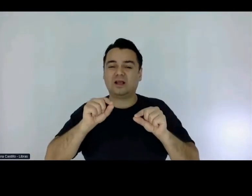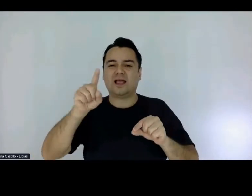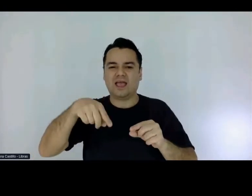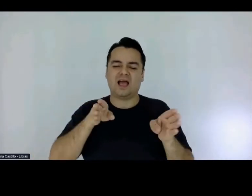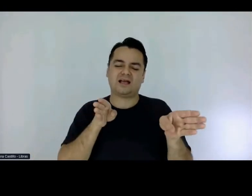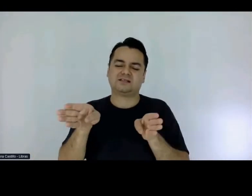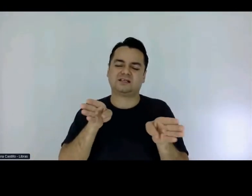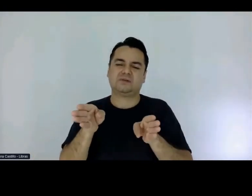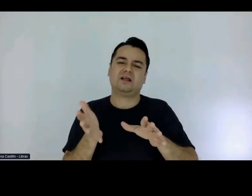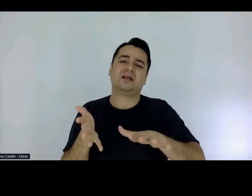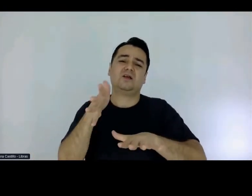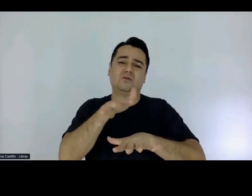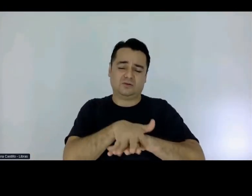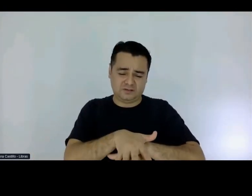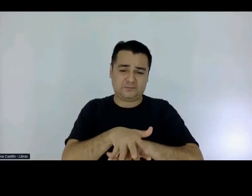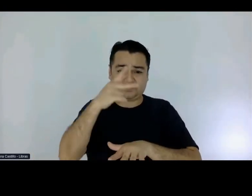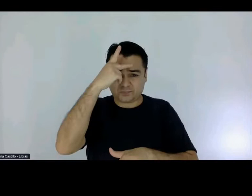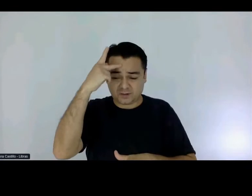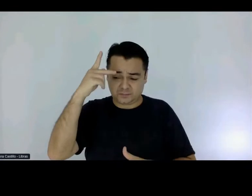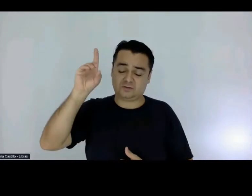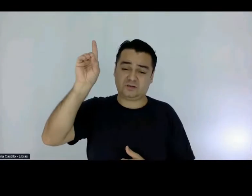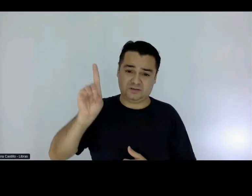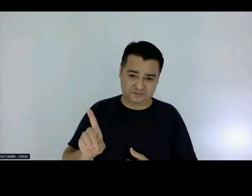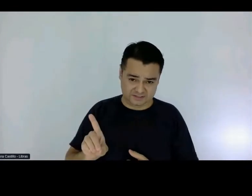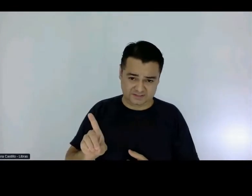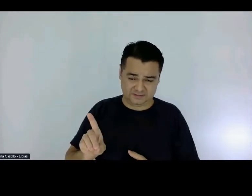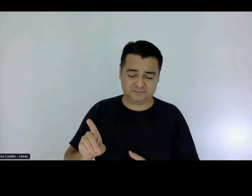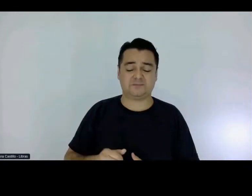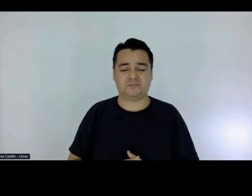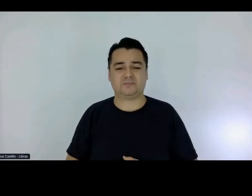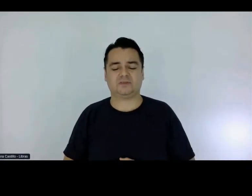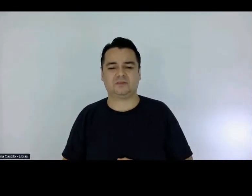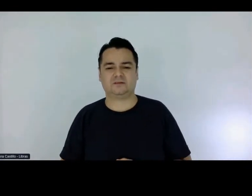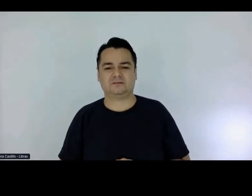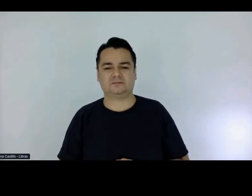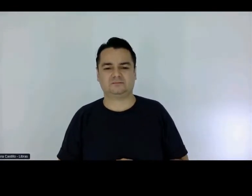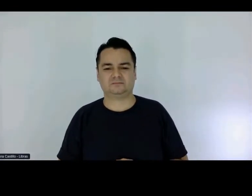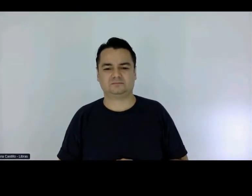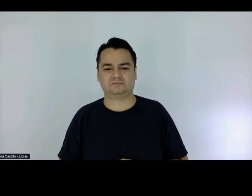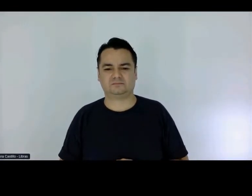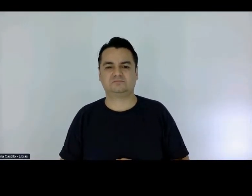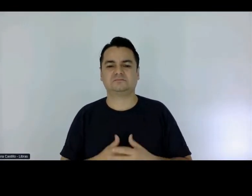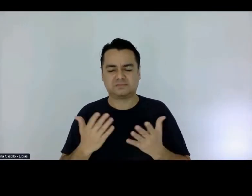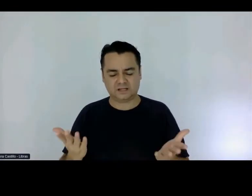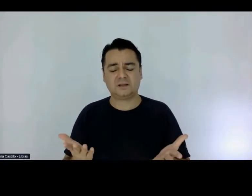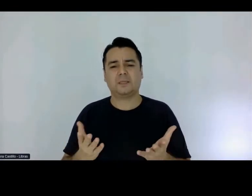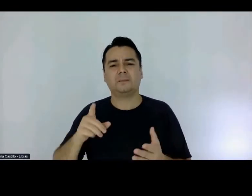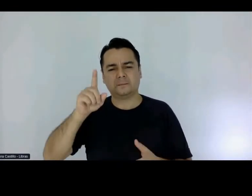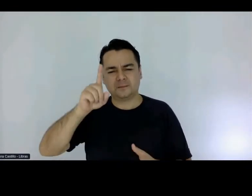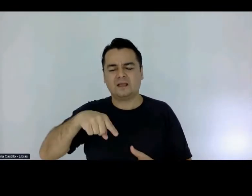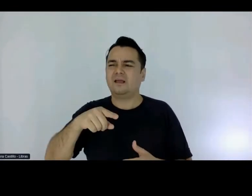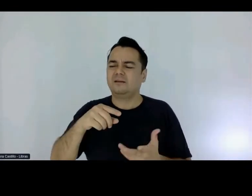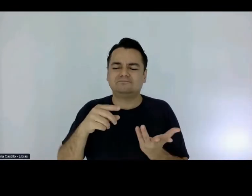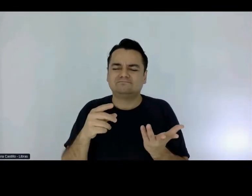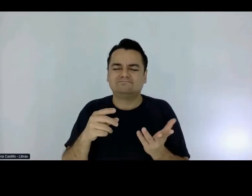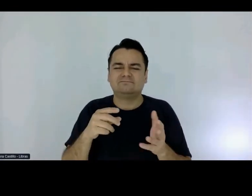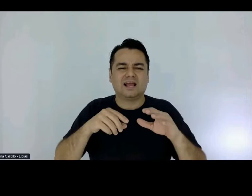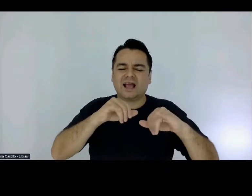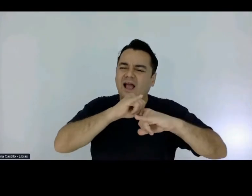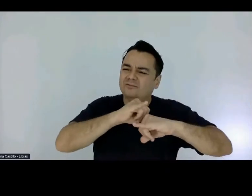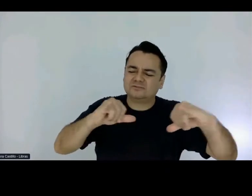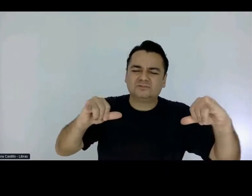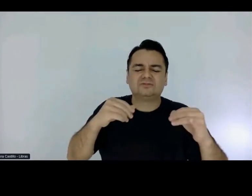acessibilidade, inclusão e pessoas com deficiência. E, sabe, mas é desconsiderar tudo isso e a